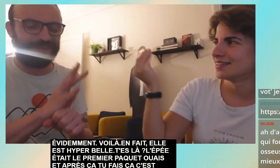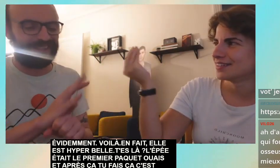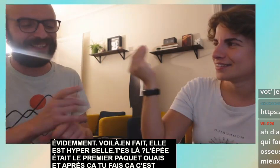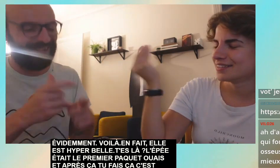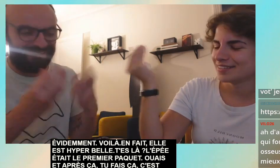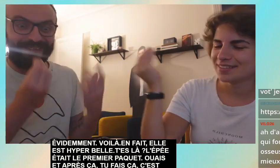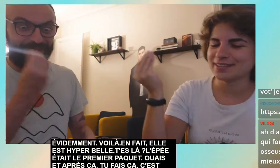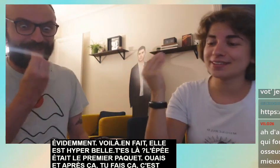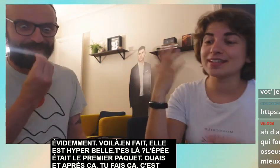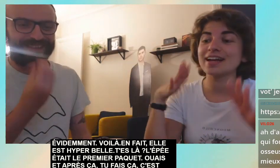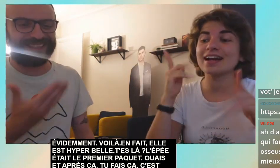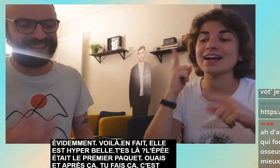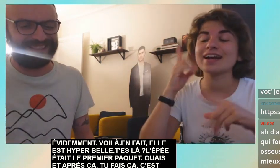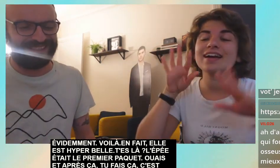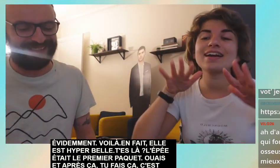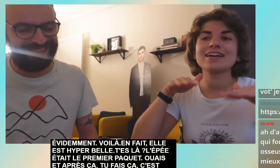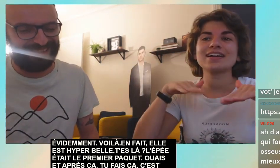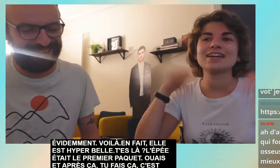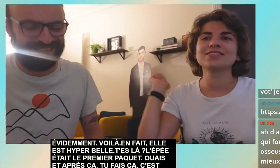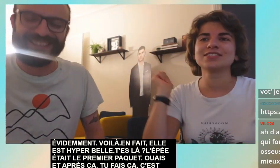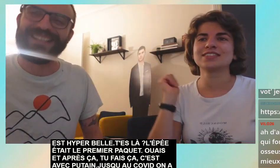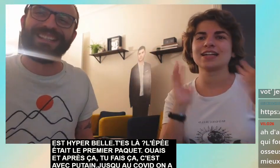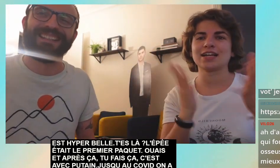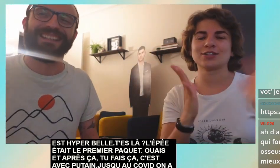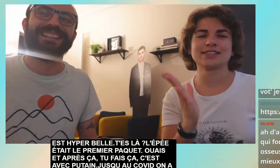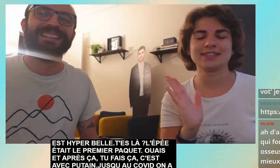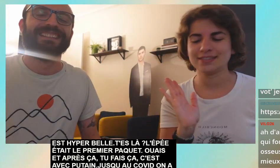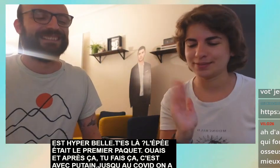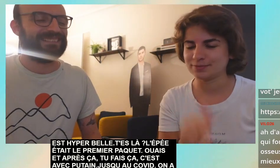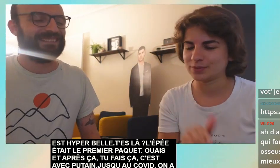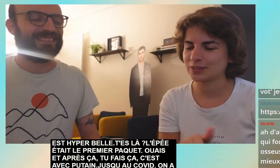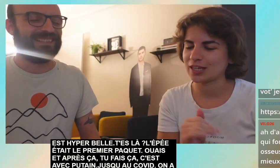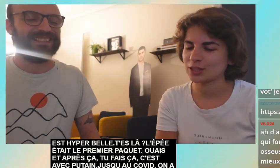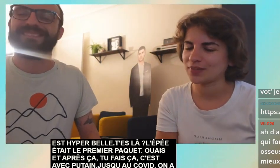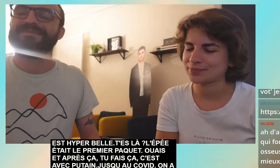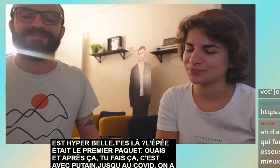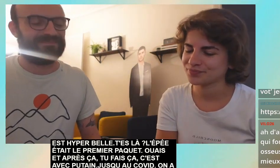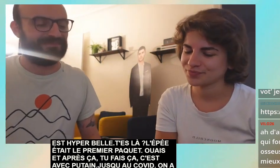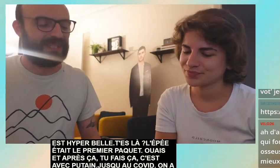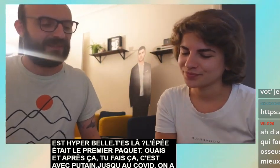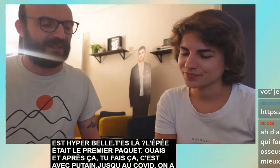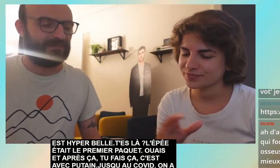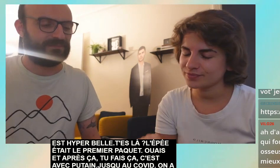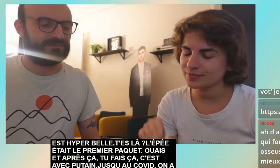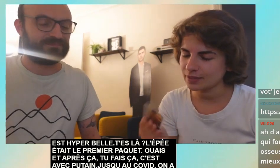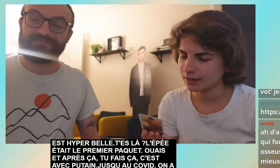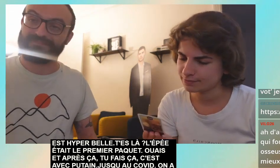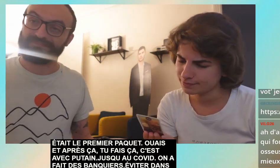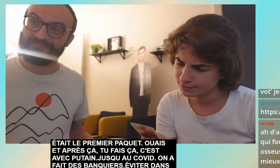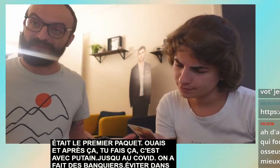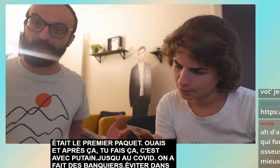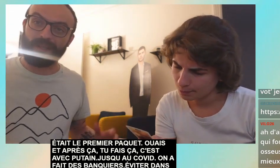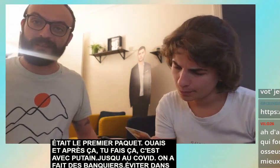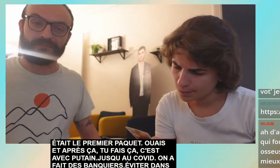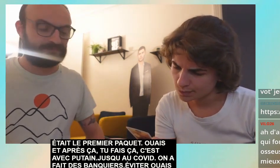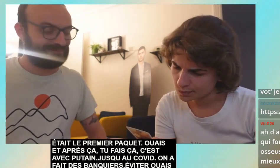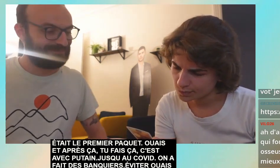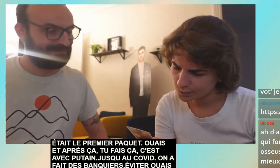Covid, on a fait des banquets. Éviter dans l'industrie. Voilà. Mais ouais. Ouais. Donc bien. Ben